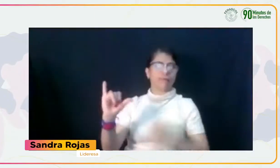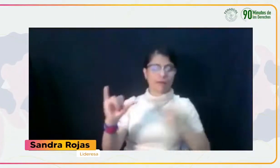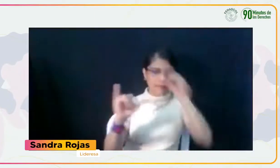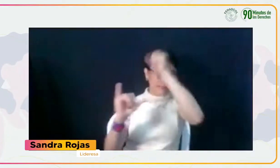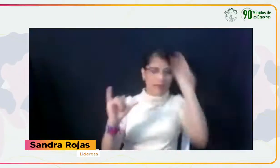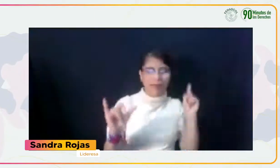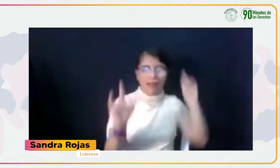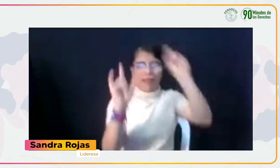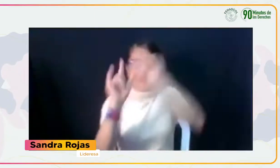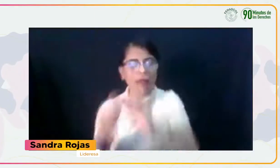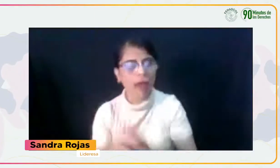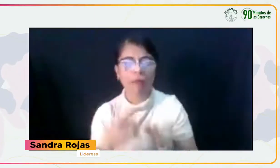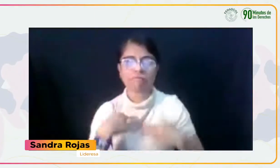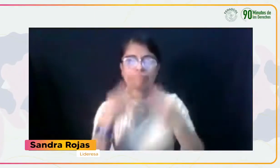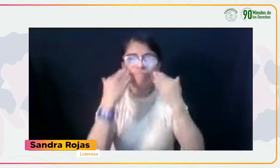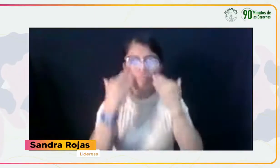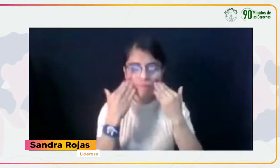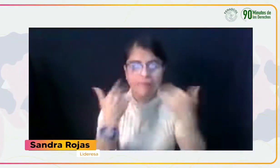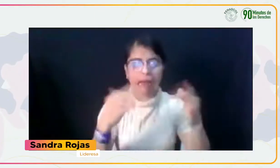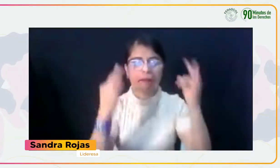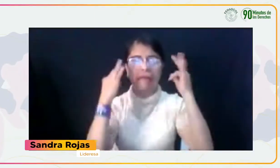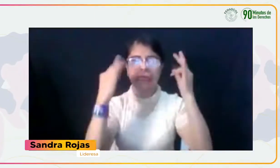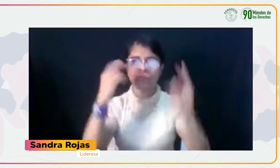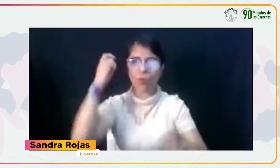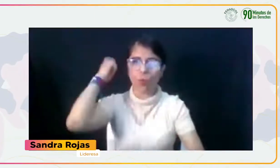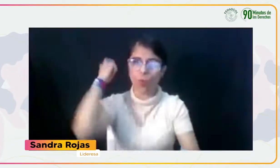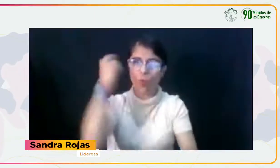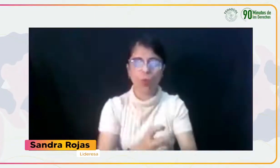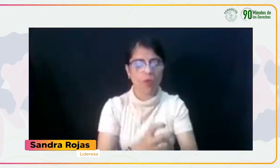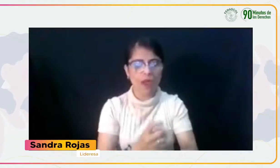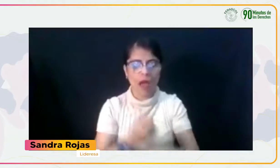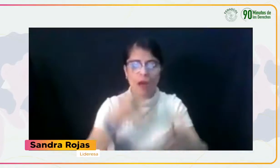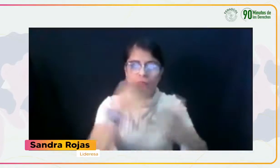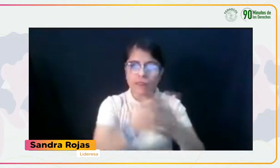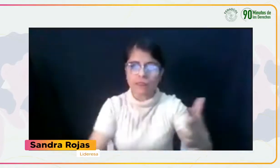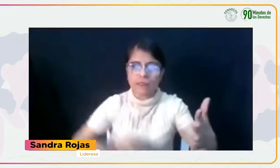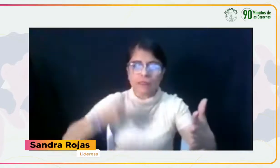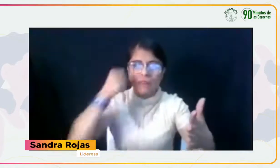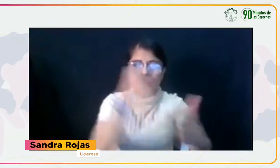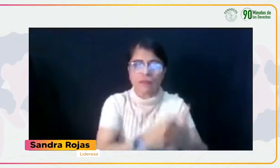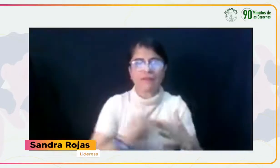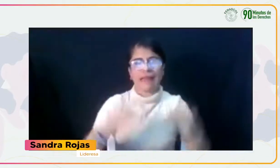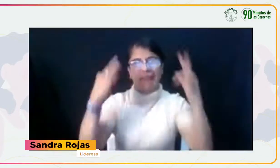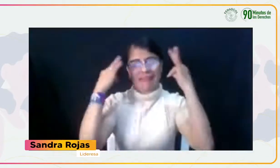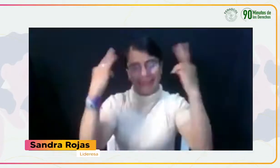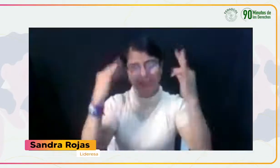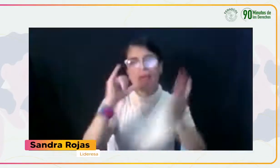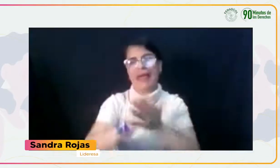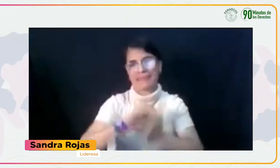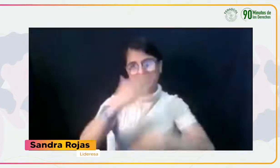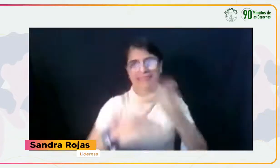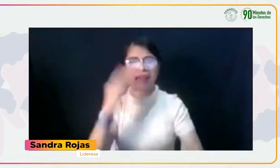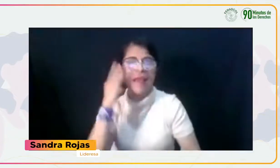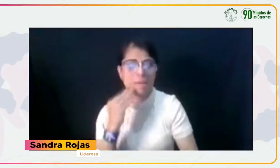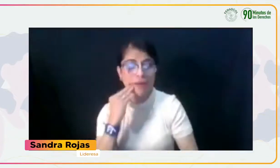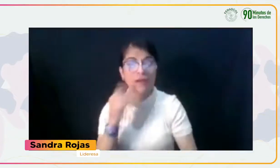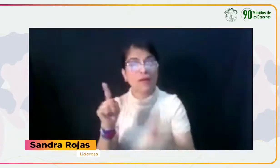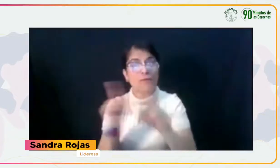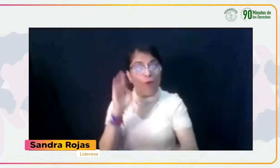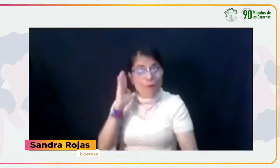mismos y tienen rosca y demás, pero ya estar en esos espacios es abrir también un poco el horizonte y entender que la insistencia fue